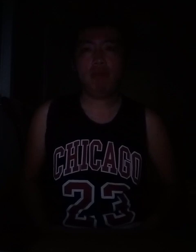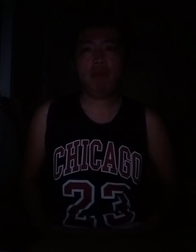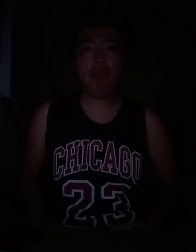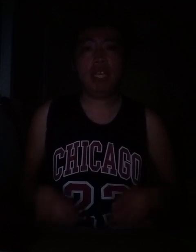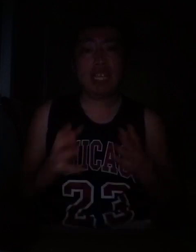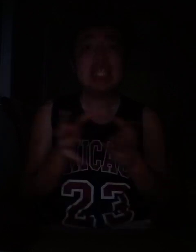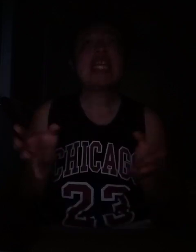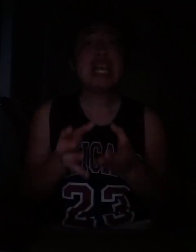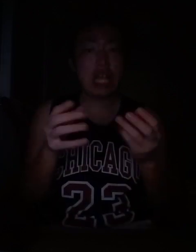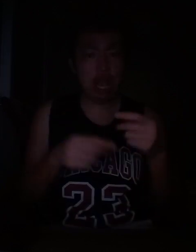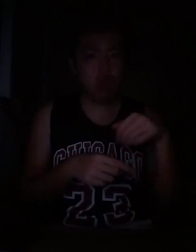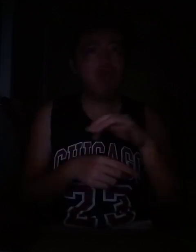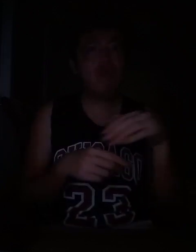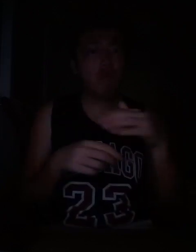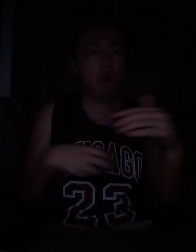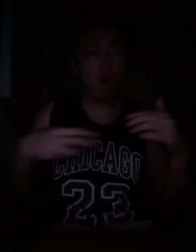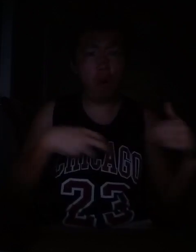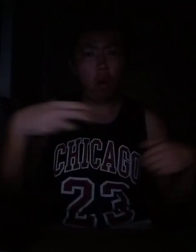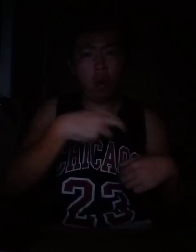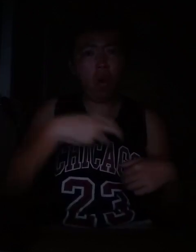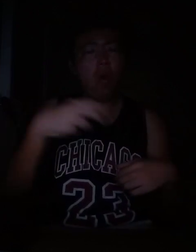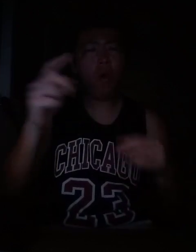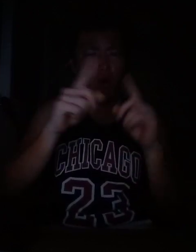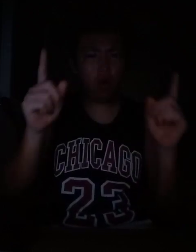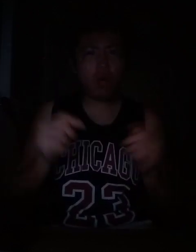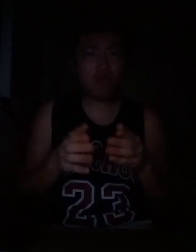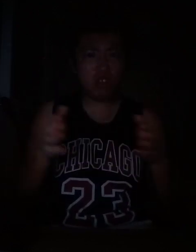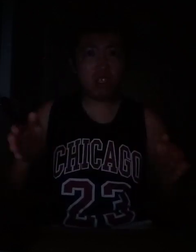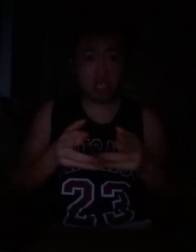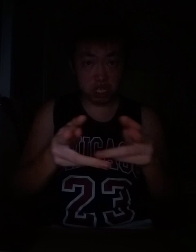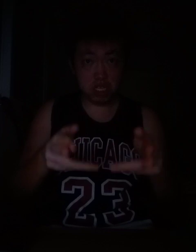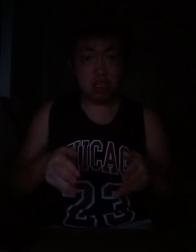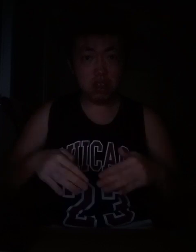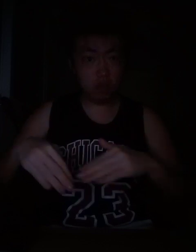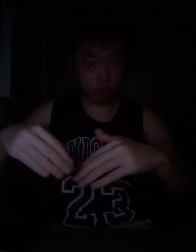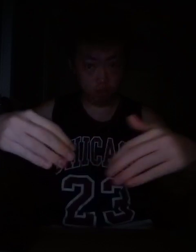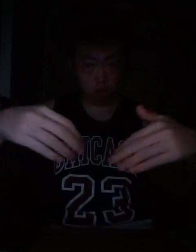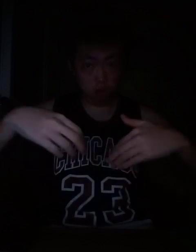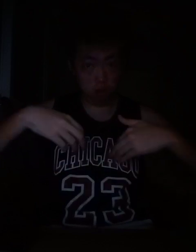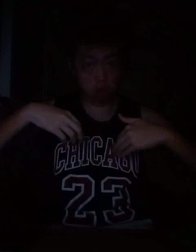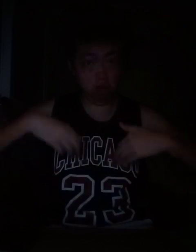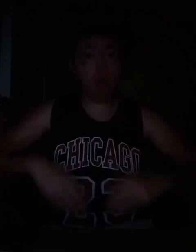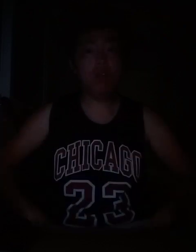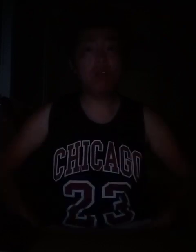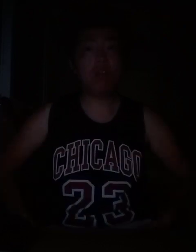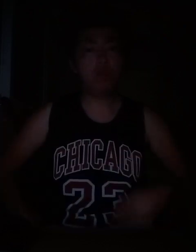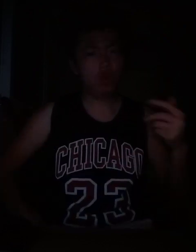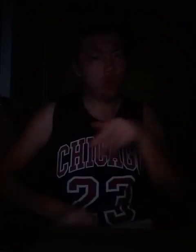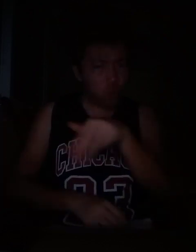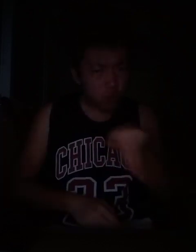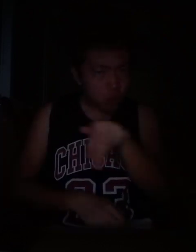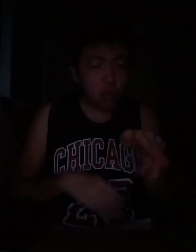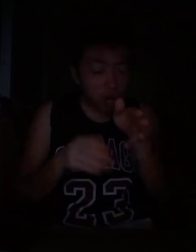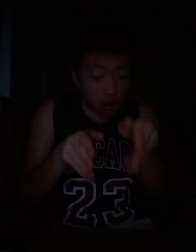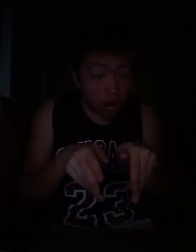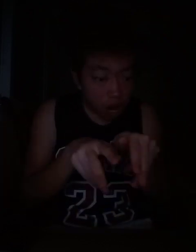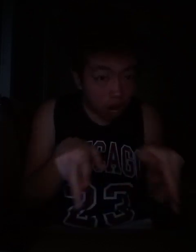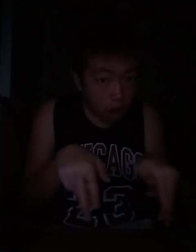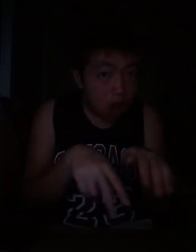스카우트 대원들이 탄 버스가 일렬로 야영장을 빠져나옵니다. 고속도로 달림길에 들어서자